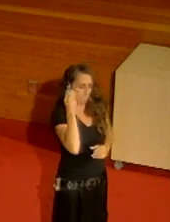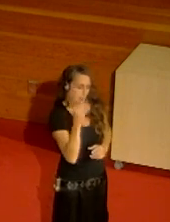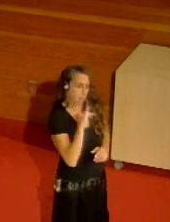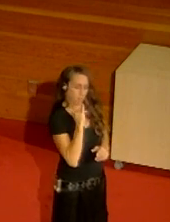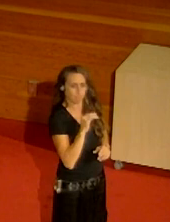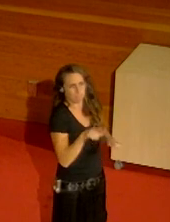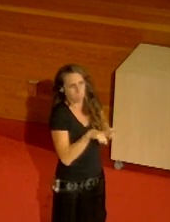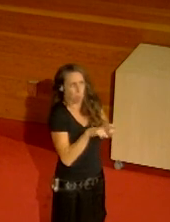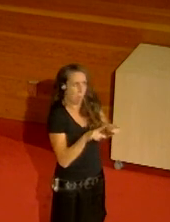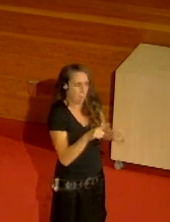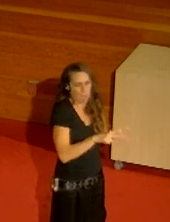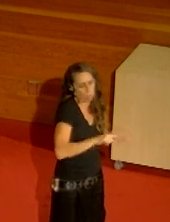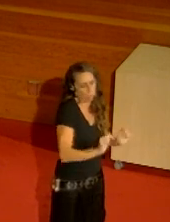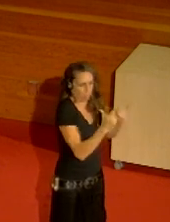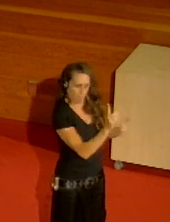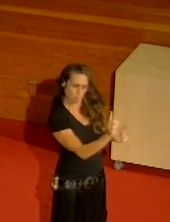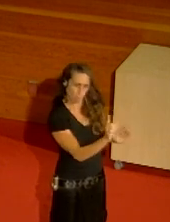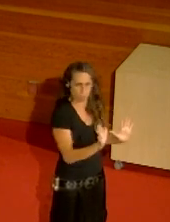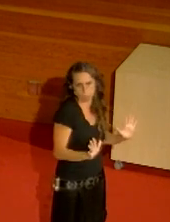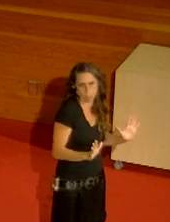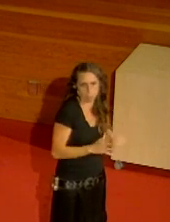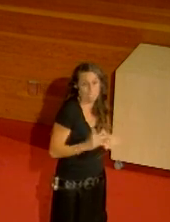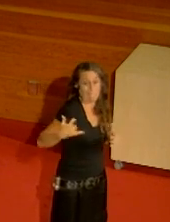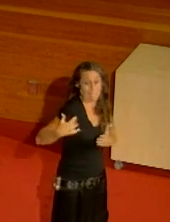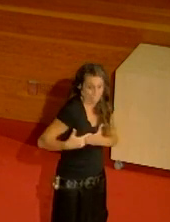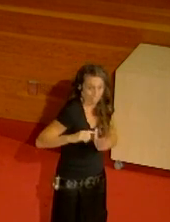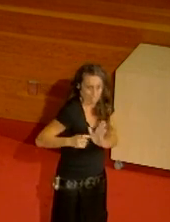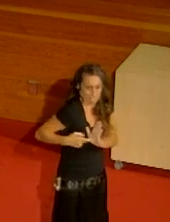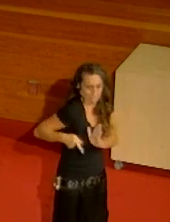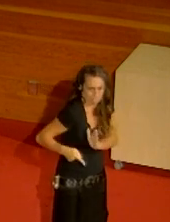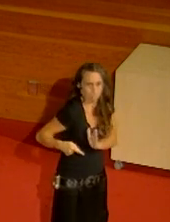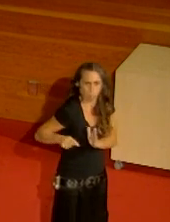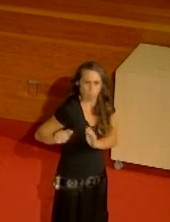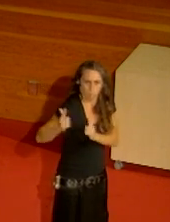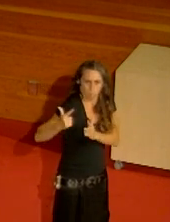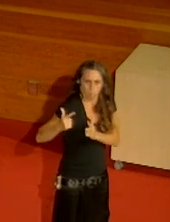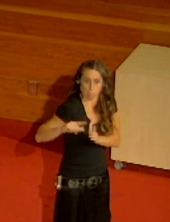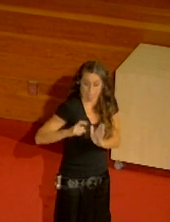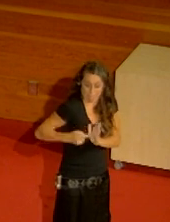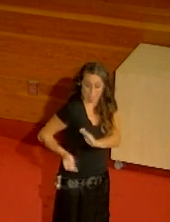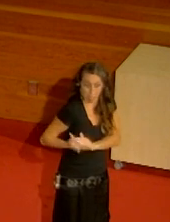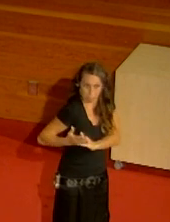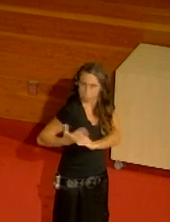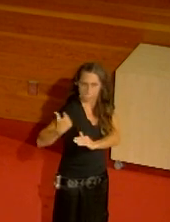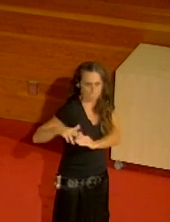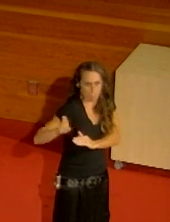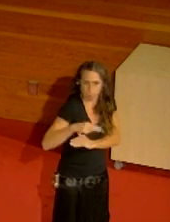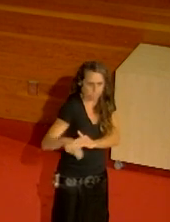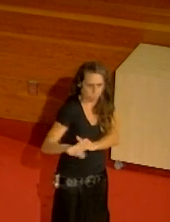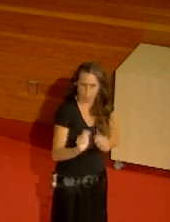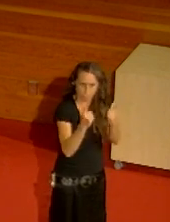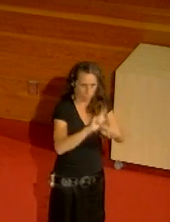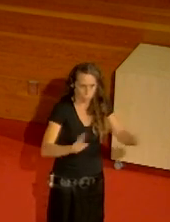lengua de estatus especial no como lengua oficial que hasta ese momento sí que lo era con lo cual pues esto que les cuento Ahora